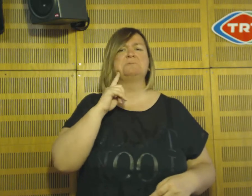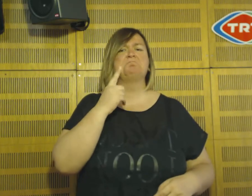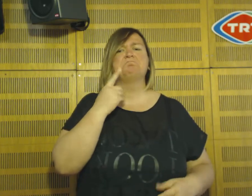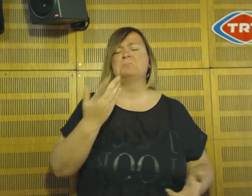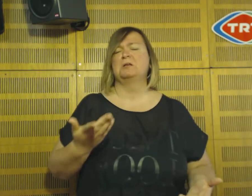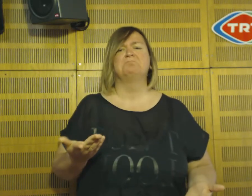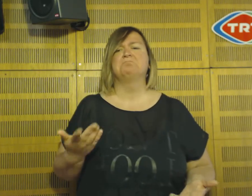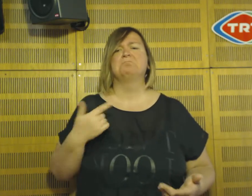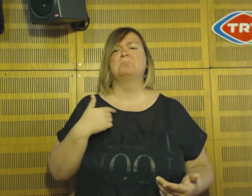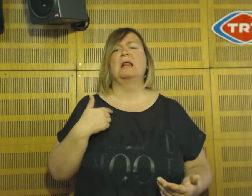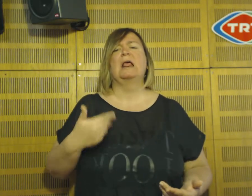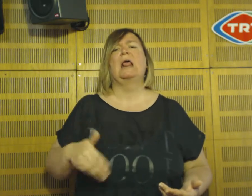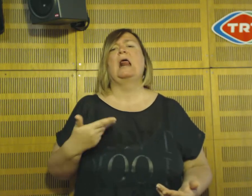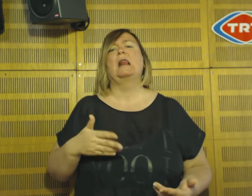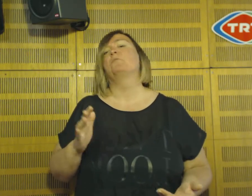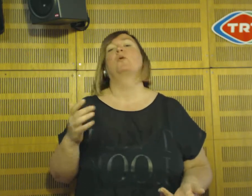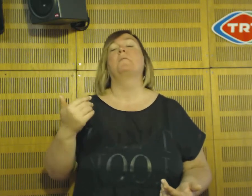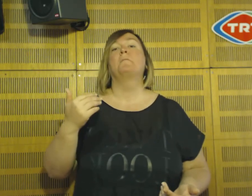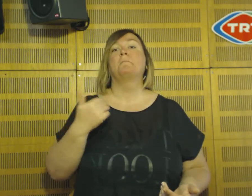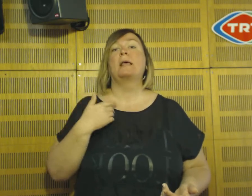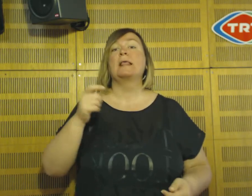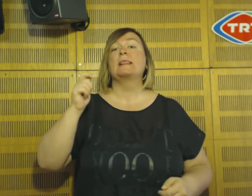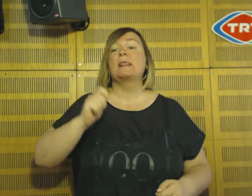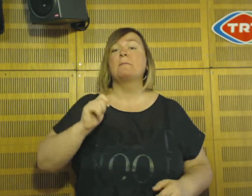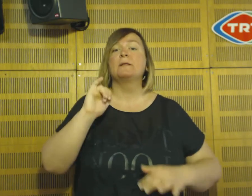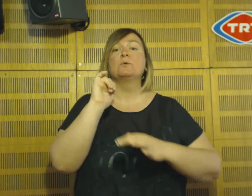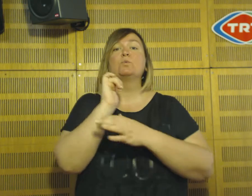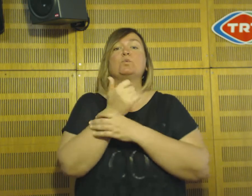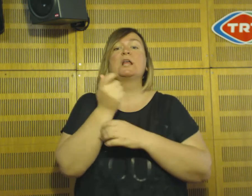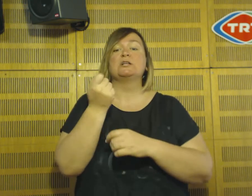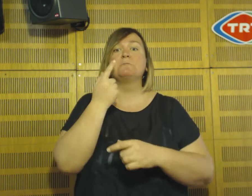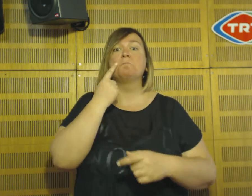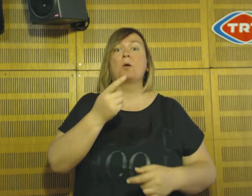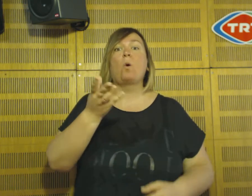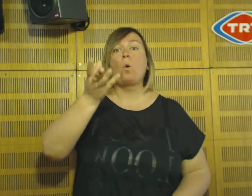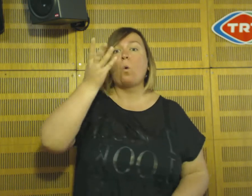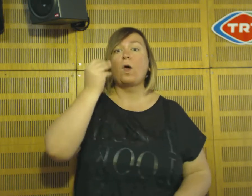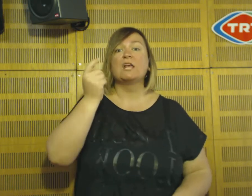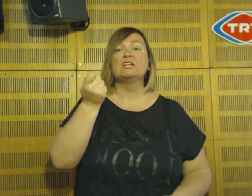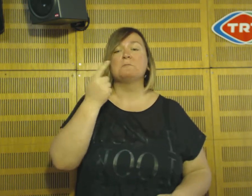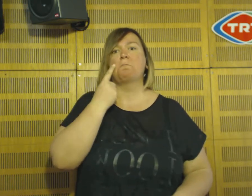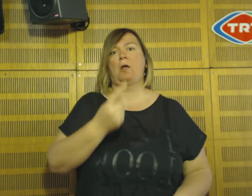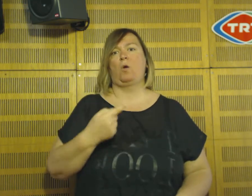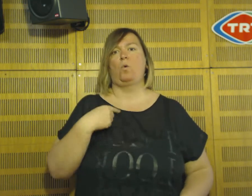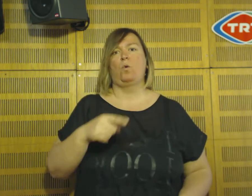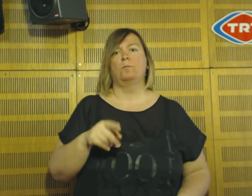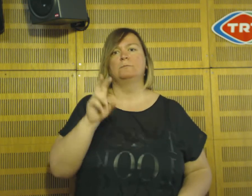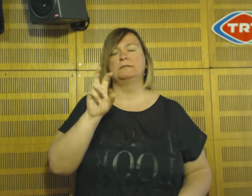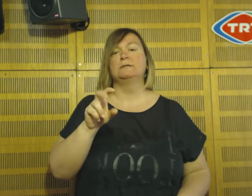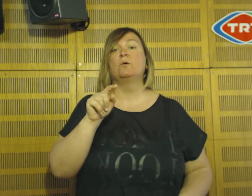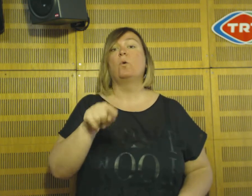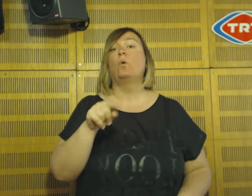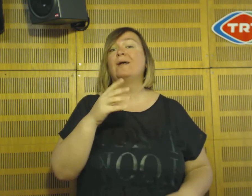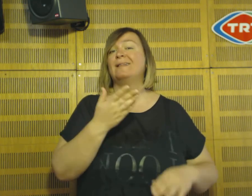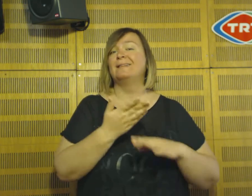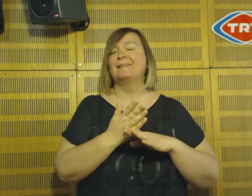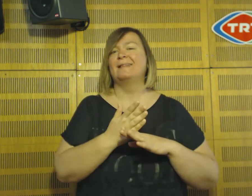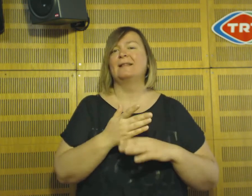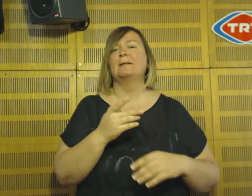engelli olmuş. Beni ilgilendirmiyor. Ben yapabileceği işe bakarım ya da öğrenebileceği işe bakarım. O nedenle bireyi nasıl